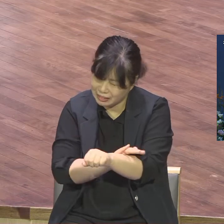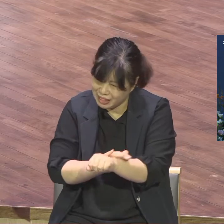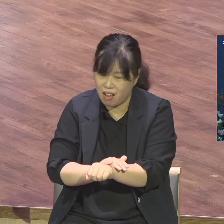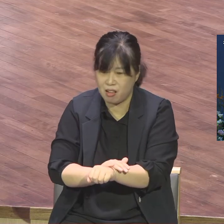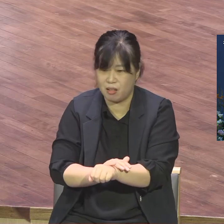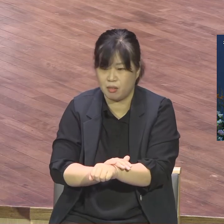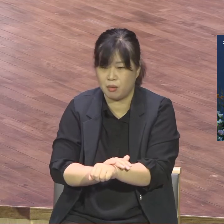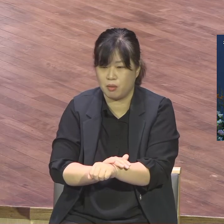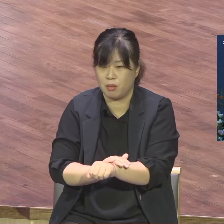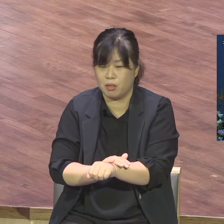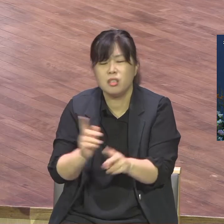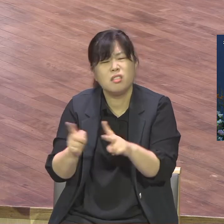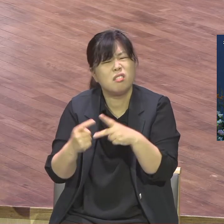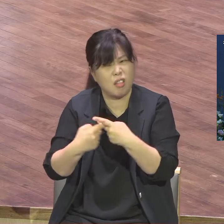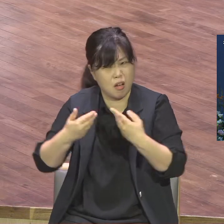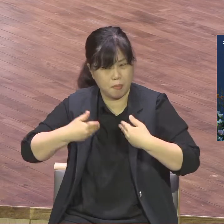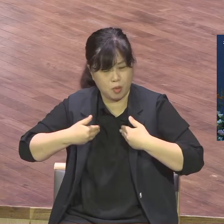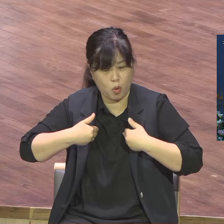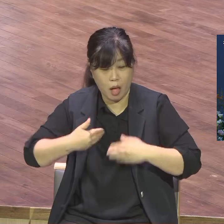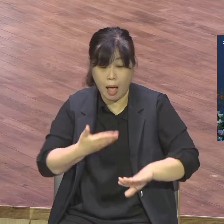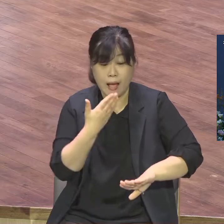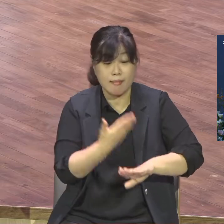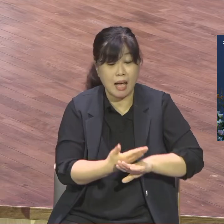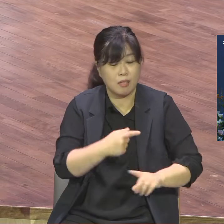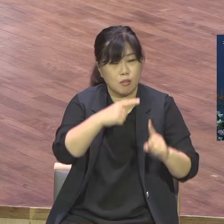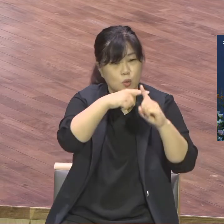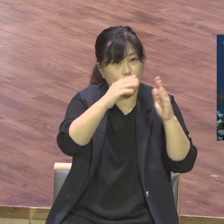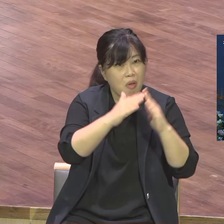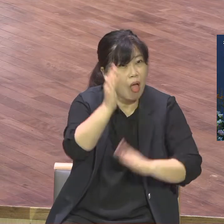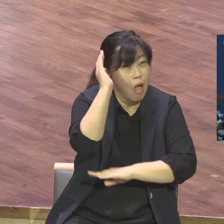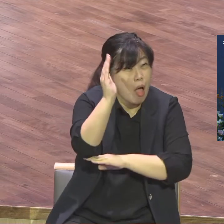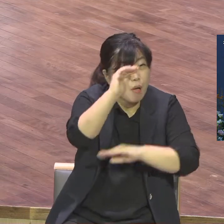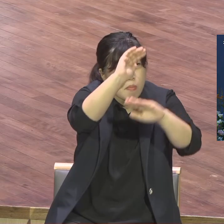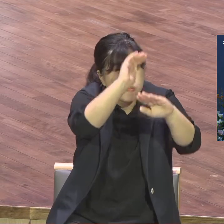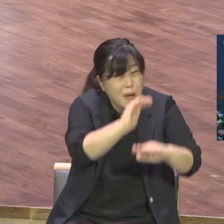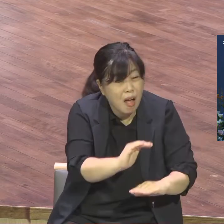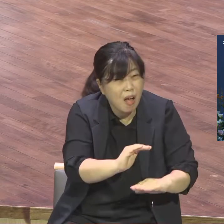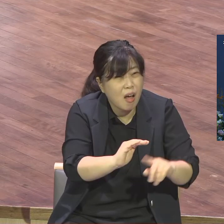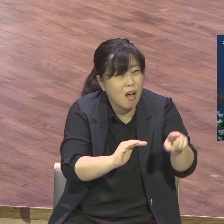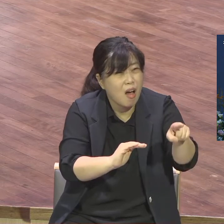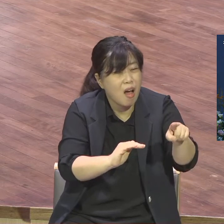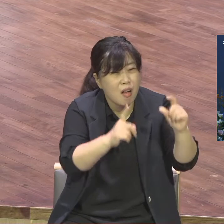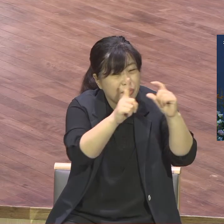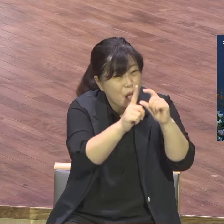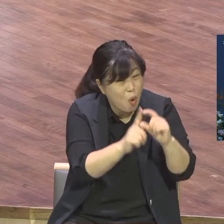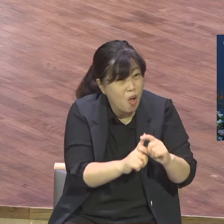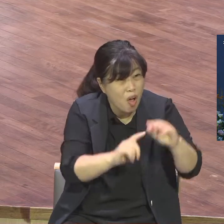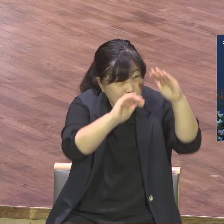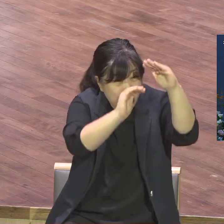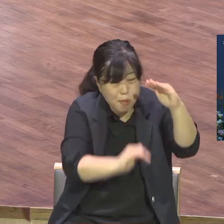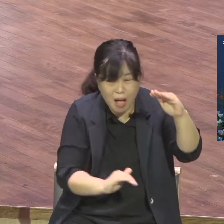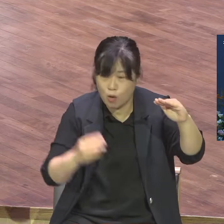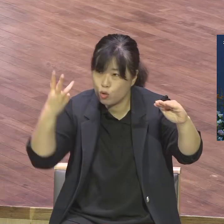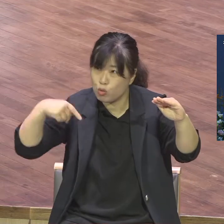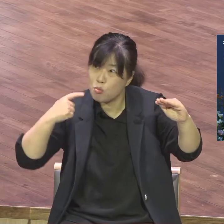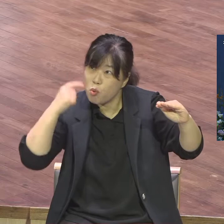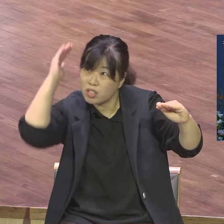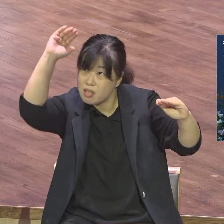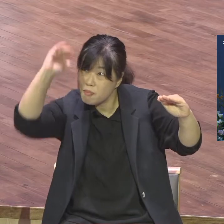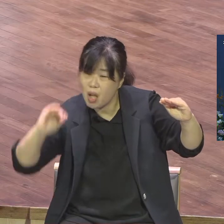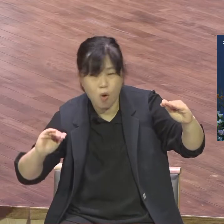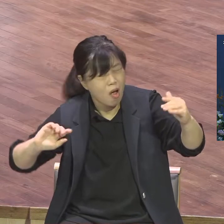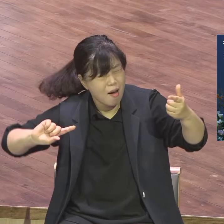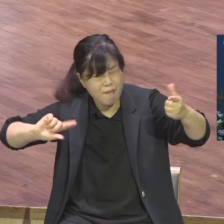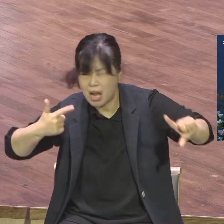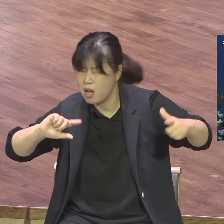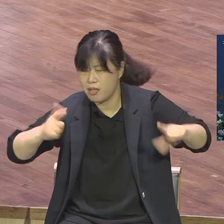이 메시지를 간단히 말하면 138 말하는 사람도 없어요. 이게 다거든요, 66권에 사실. 듣고